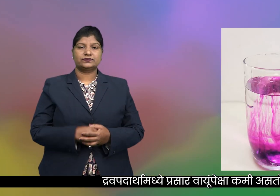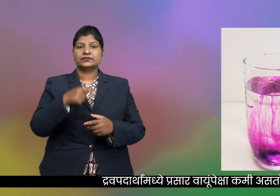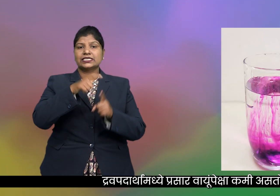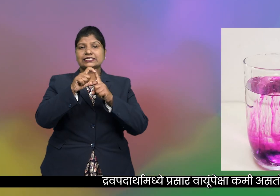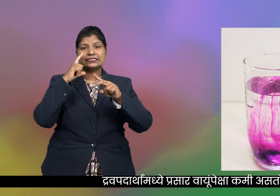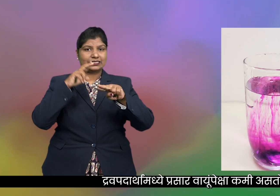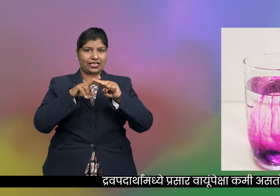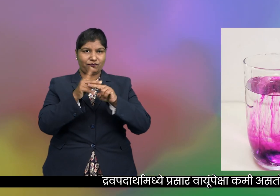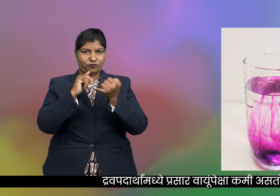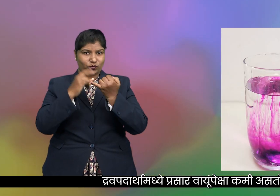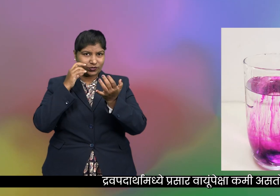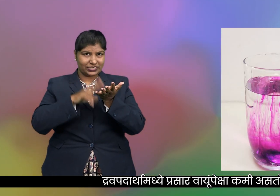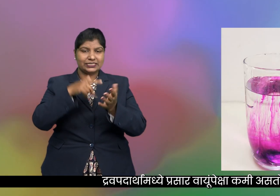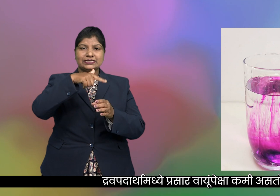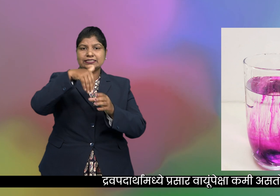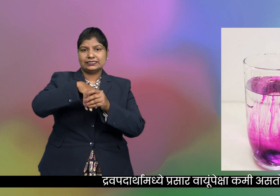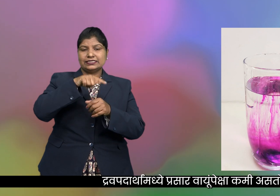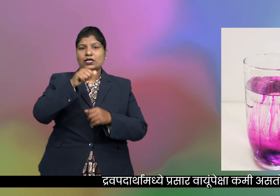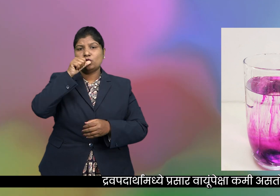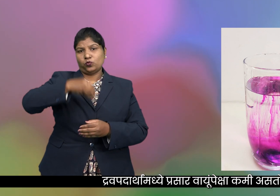द्रव पदार्थांमध्ये प्रसार वायूपेक्षा कमी असतो.